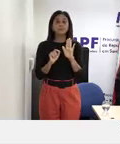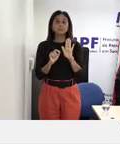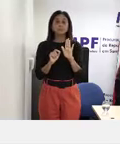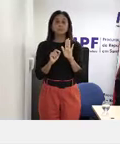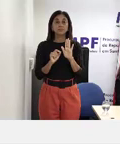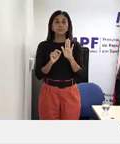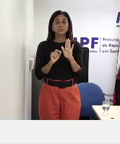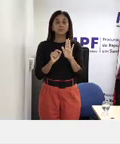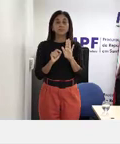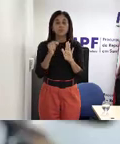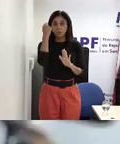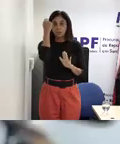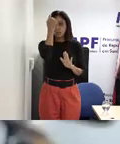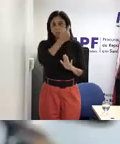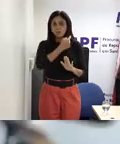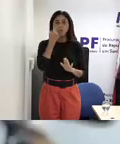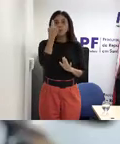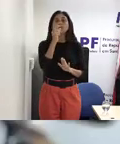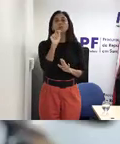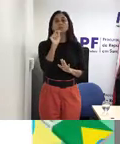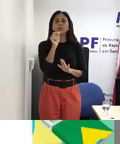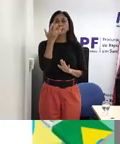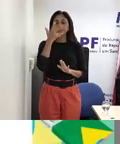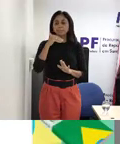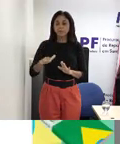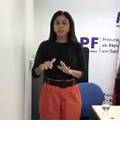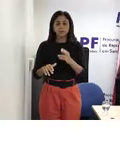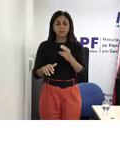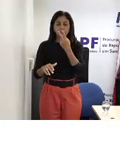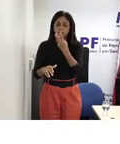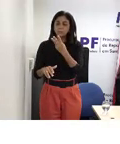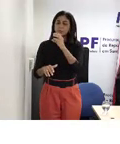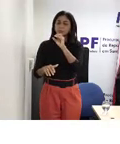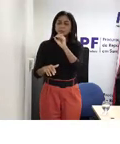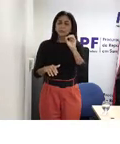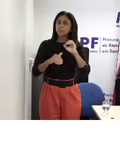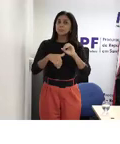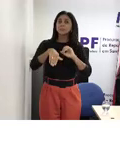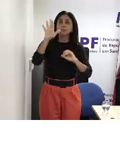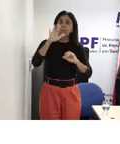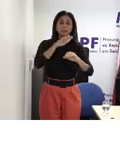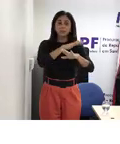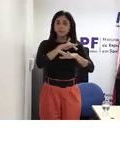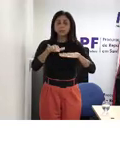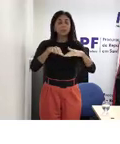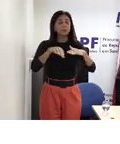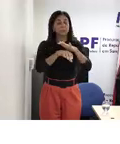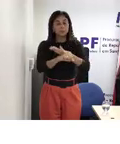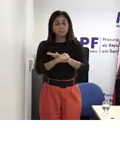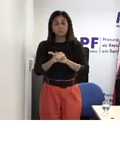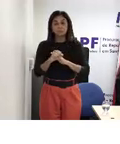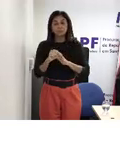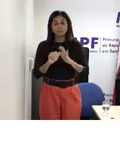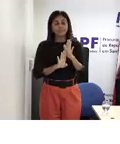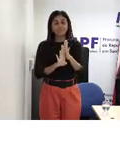cada 24 horas mais de 300 crianças são abusadas sexualmente e o que estranha é que de cada 100 casos apenas sete